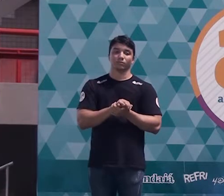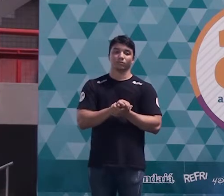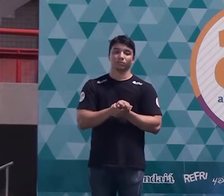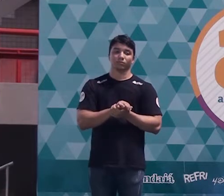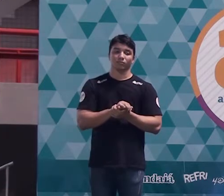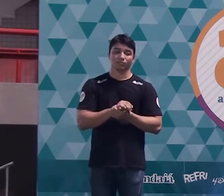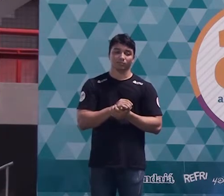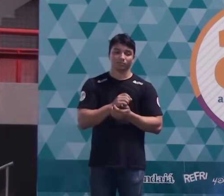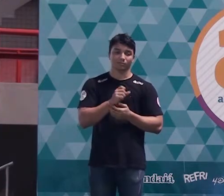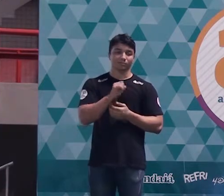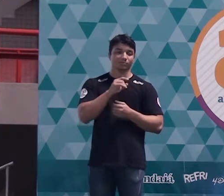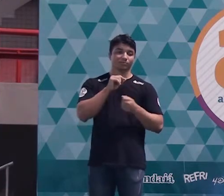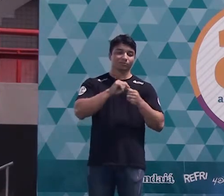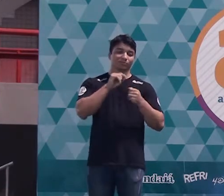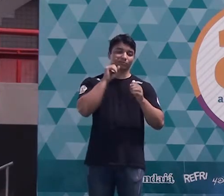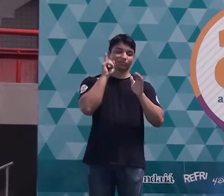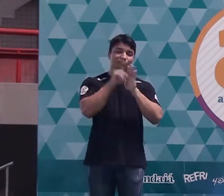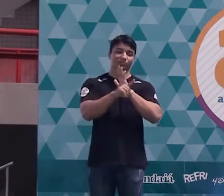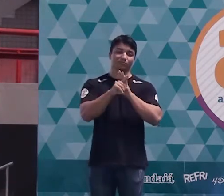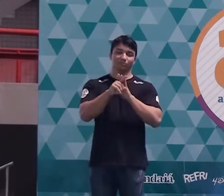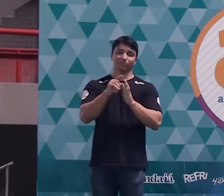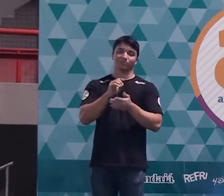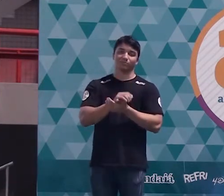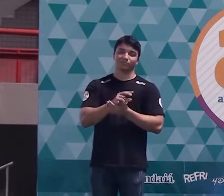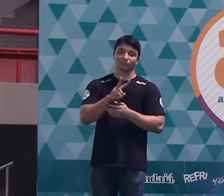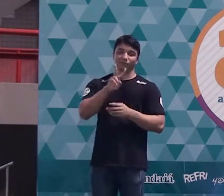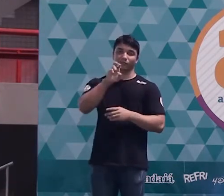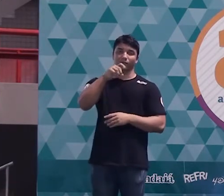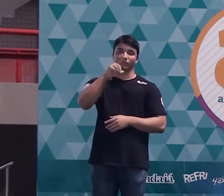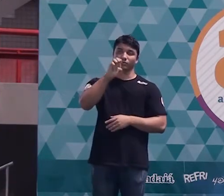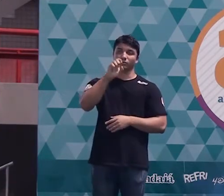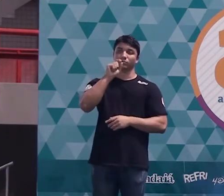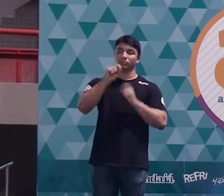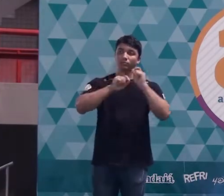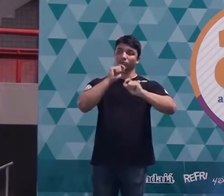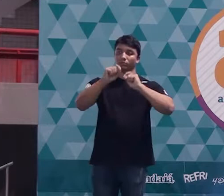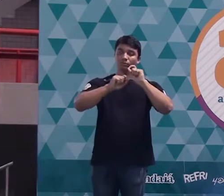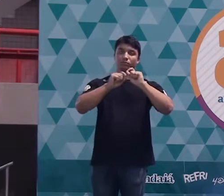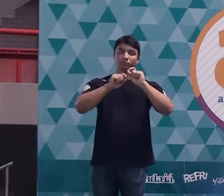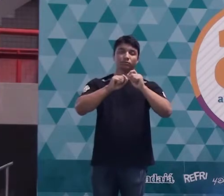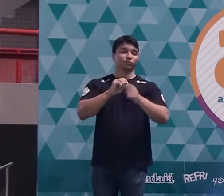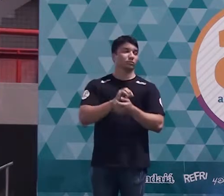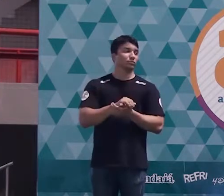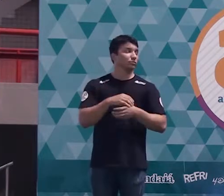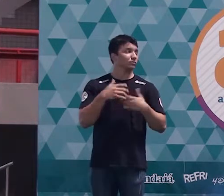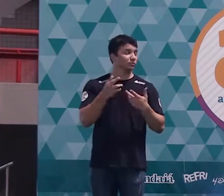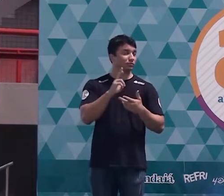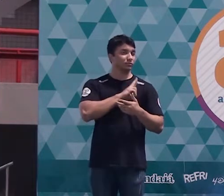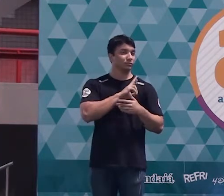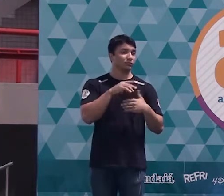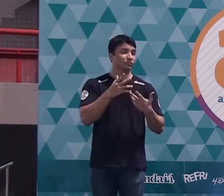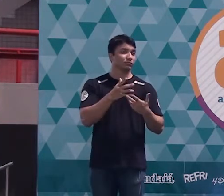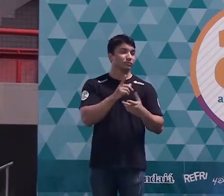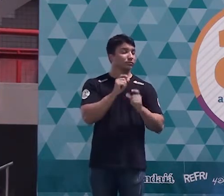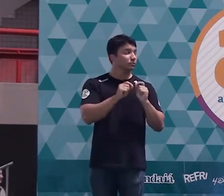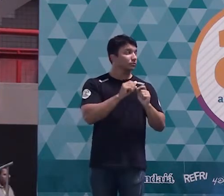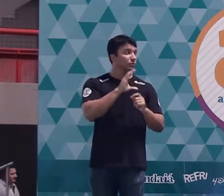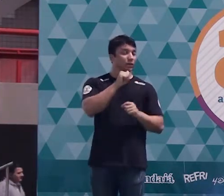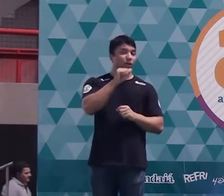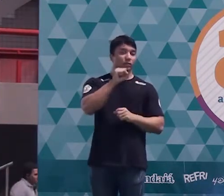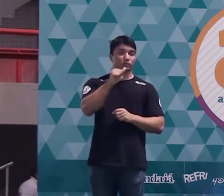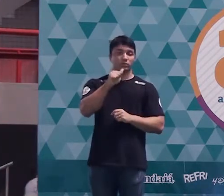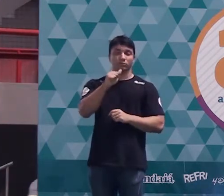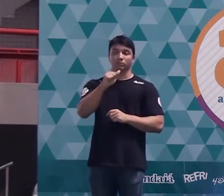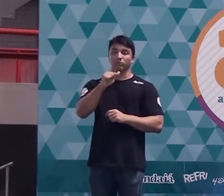Coloca o dedo em cima do si e faz a pergunta. Vende o quê? Qual é a resposta? Casas.